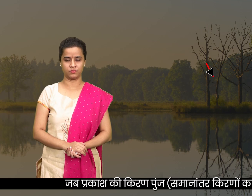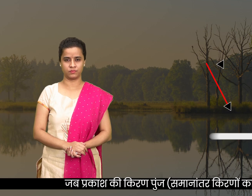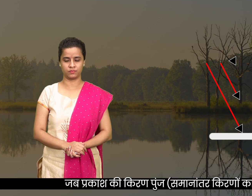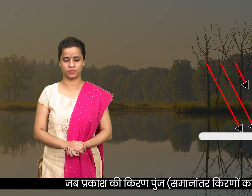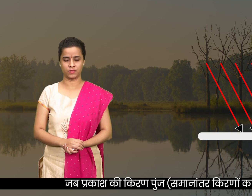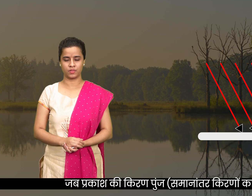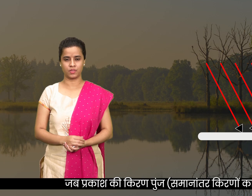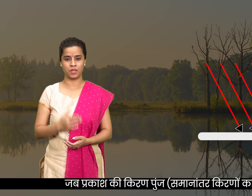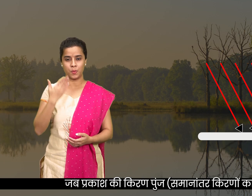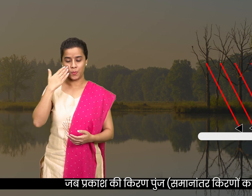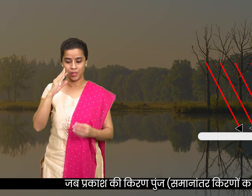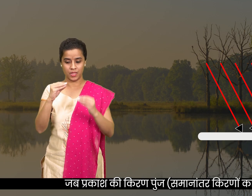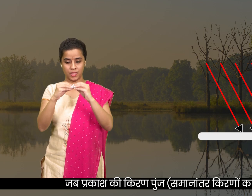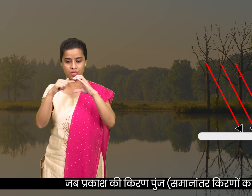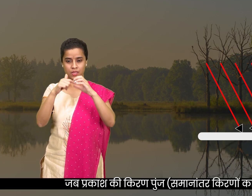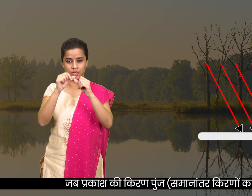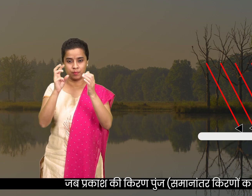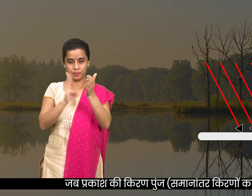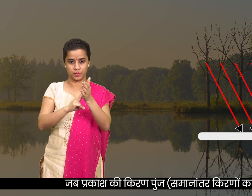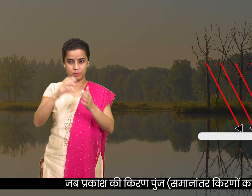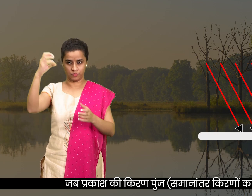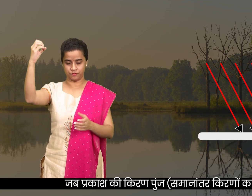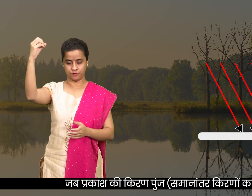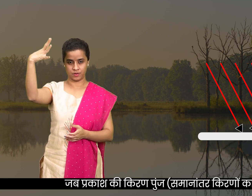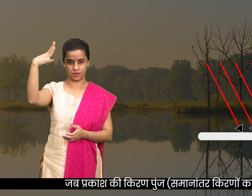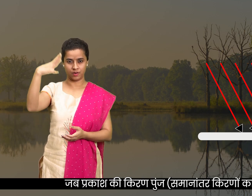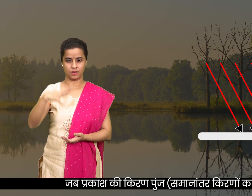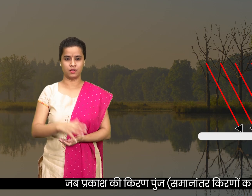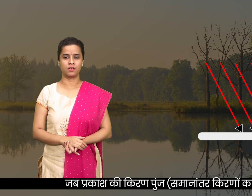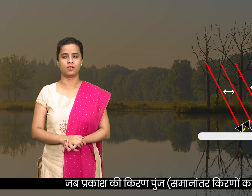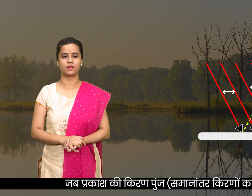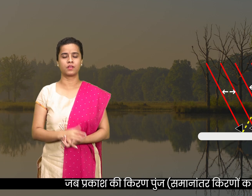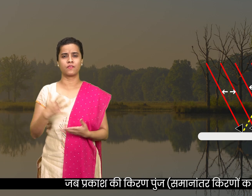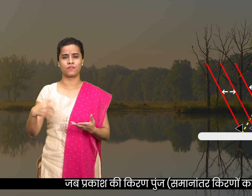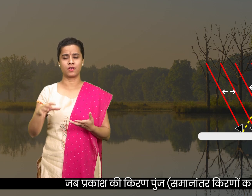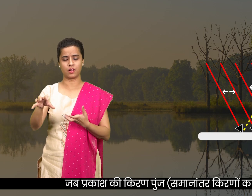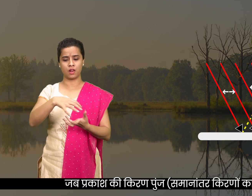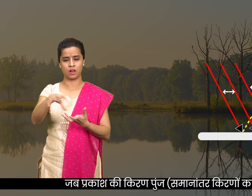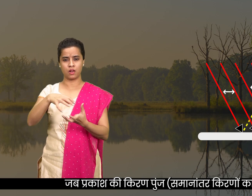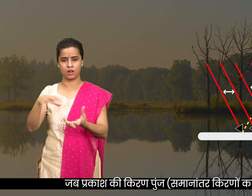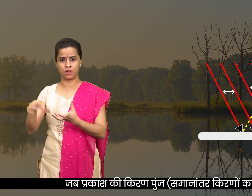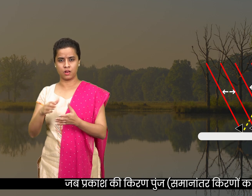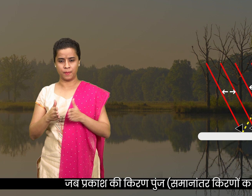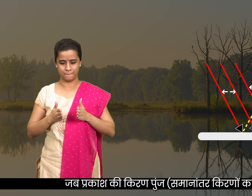जब प्रकाश की किरण पुंज समांतरण किरणों का संग्रह किसी